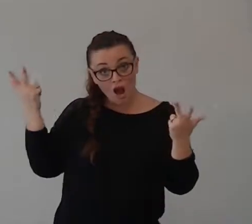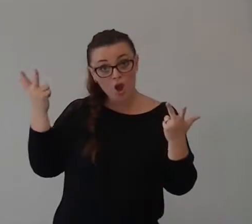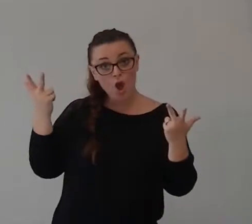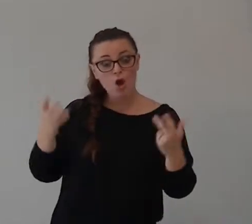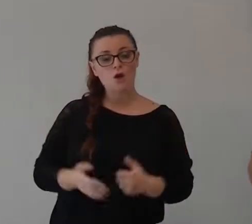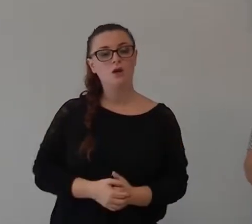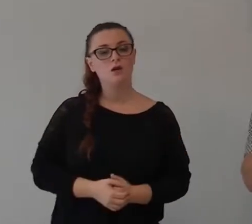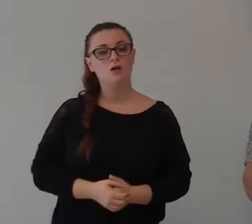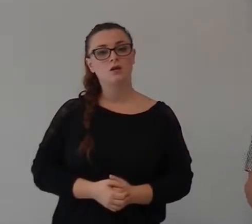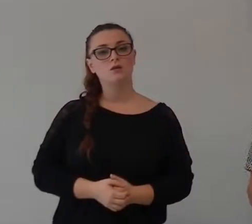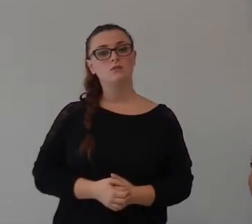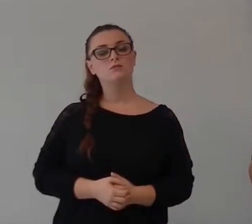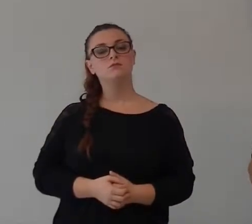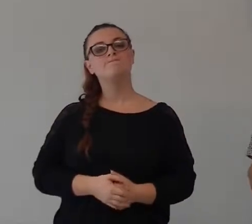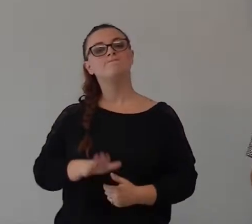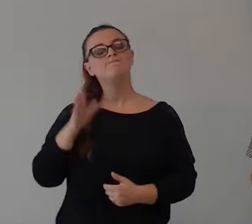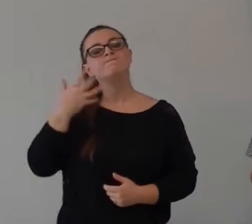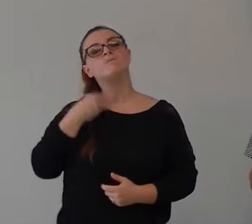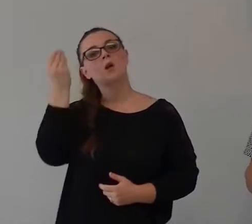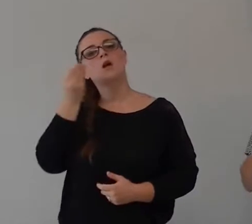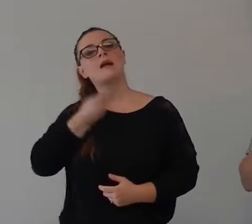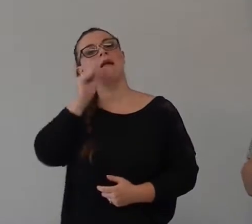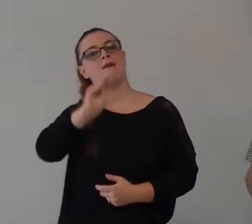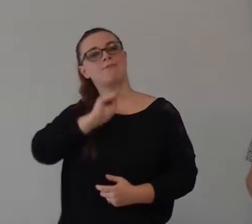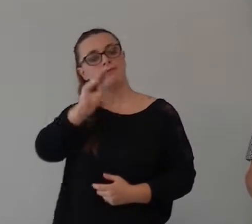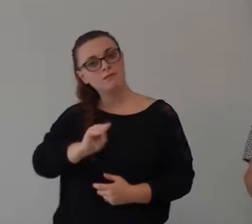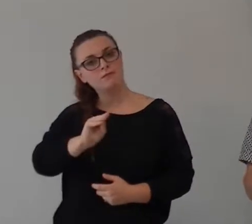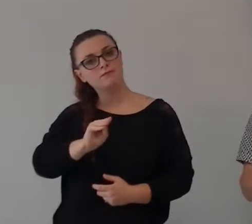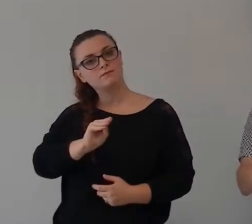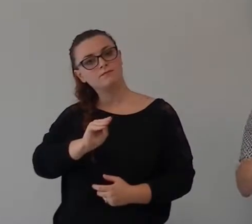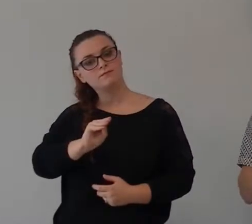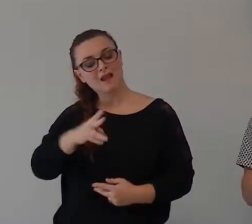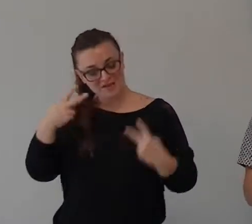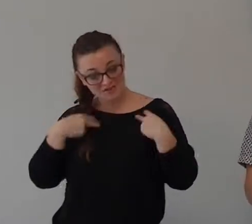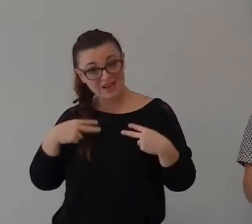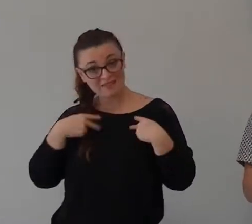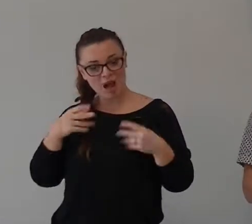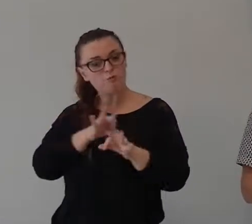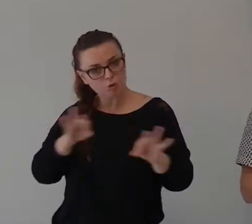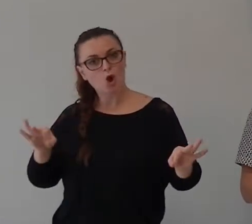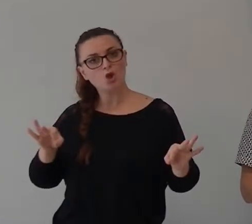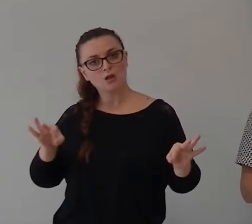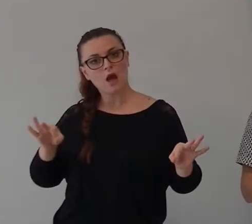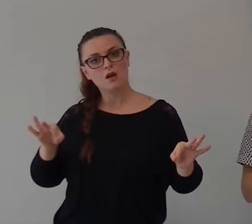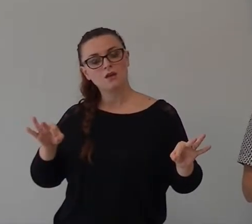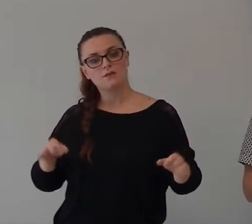stai cercando di predisporre la tua vita facendo il volere di Dio in modo che la benedizione arrivi.